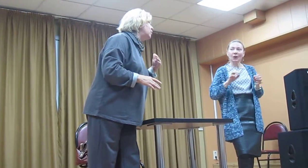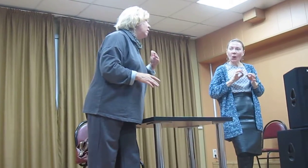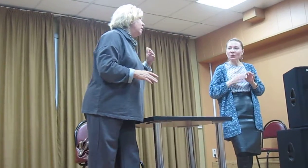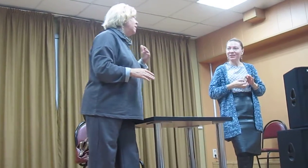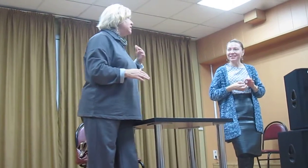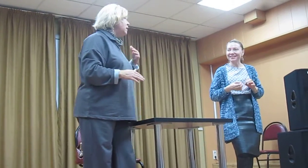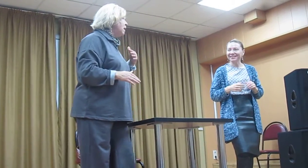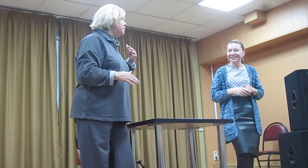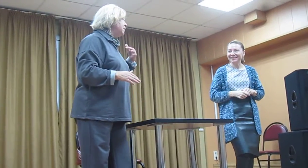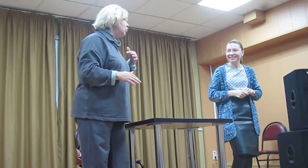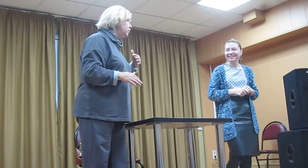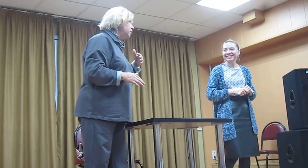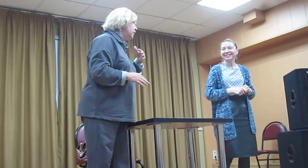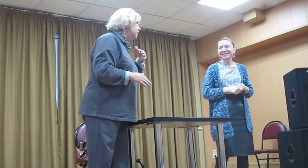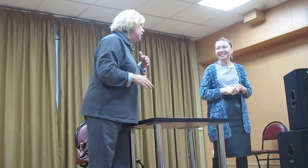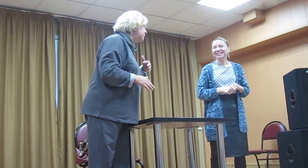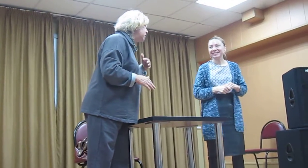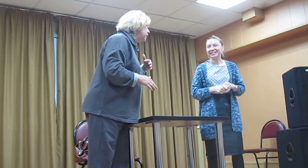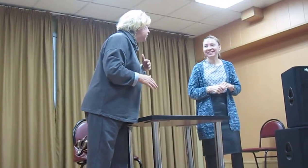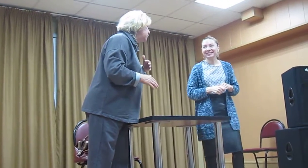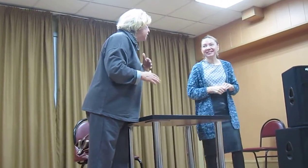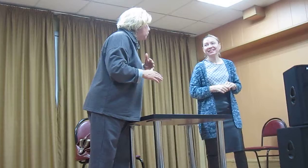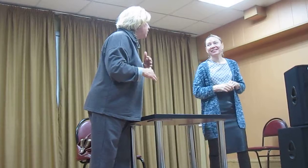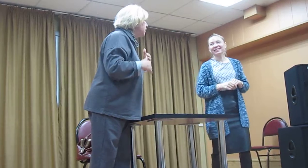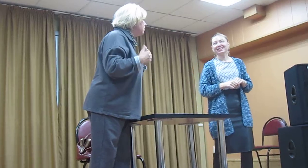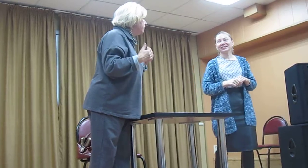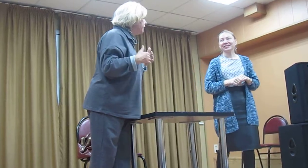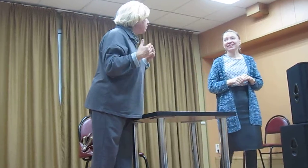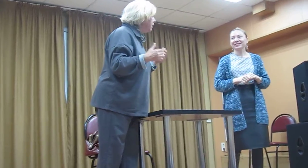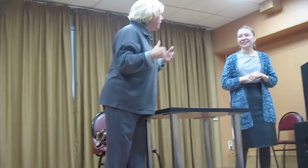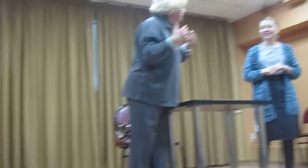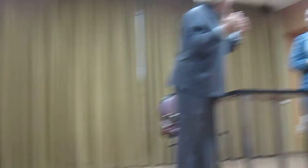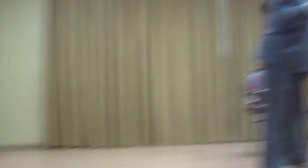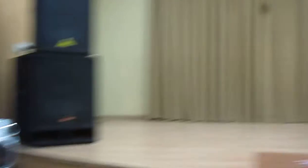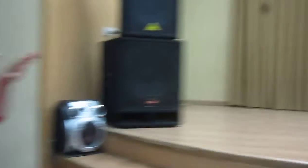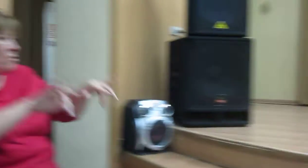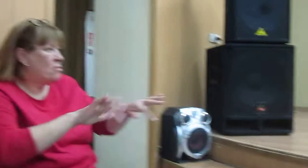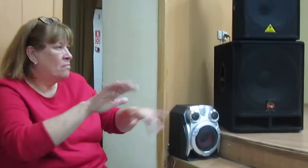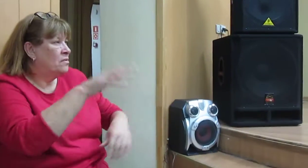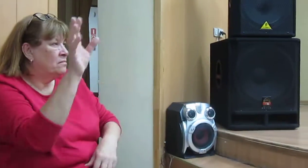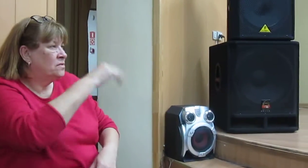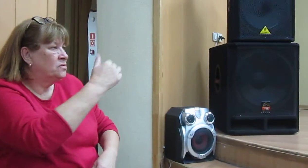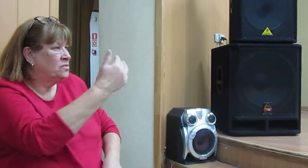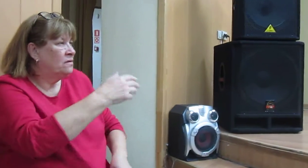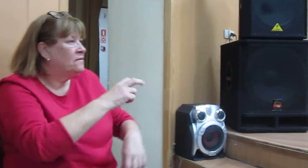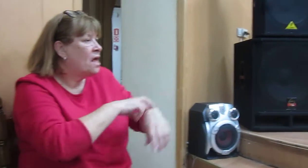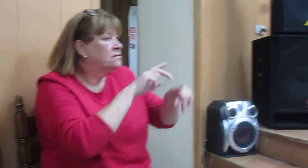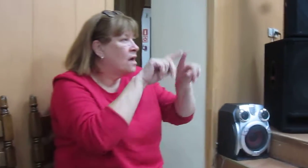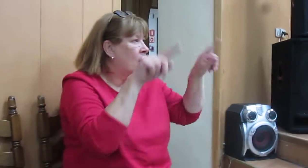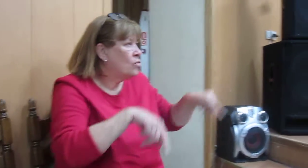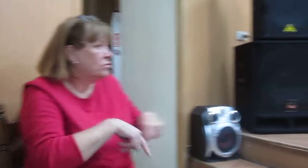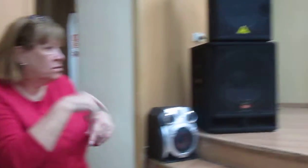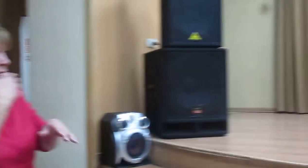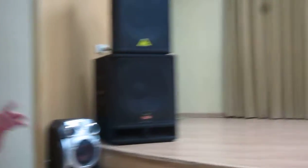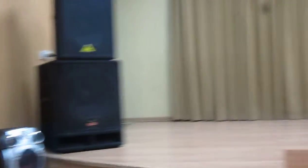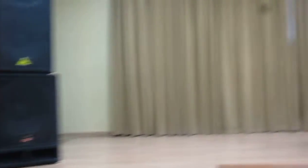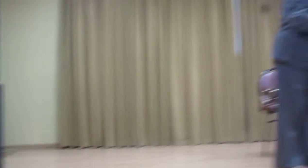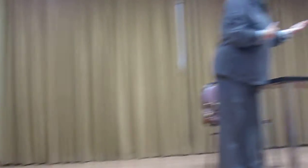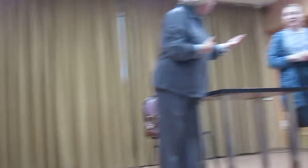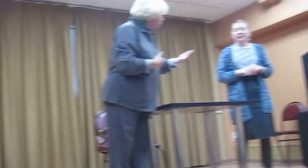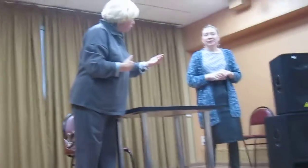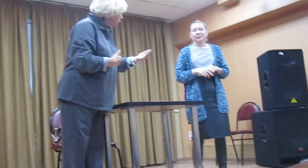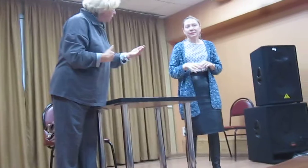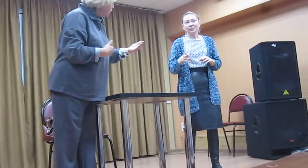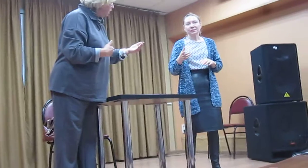знаю, я сама психолог, я кандидат психологических наук, мы подобрали те тесты, которые не требуют большого